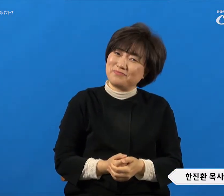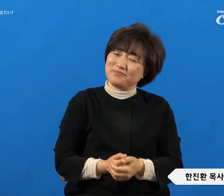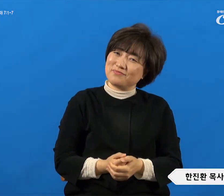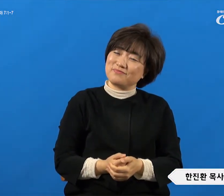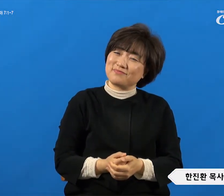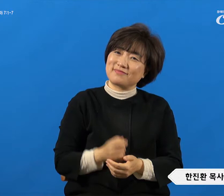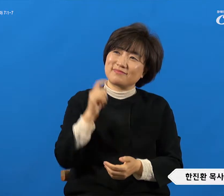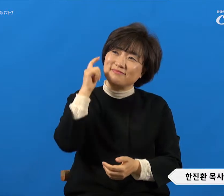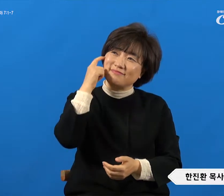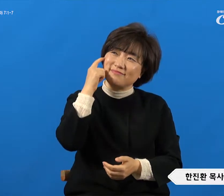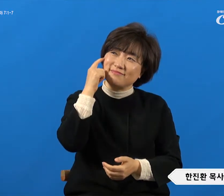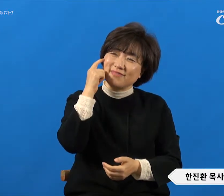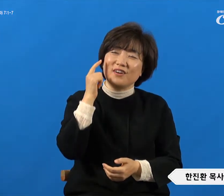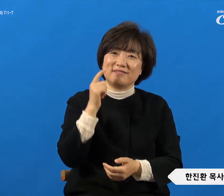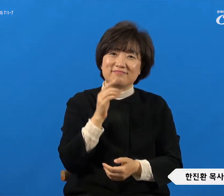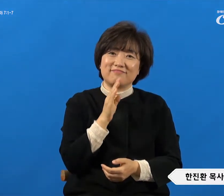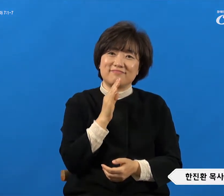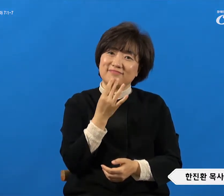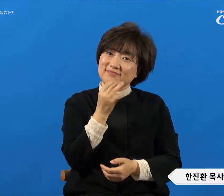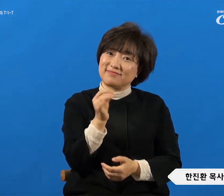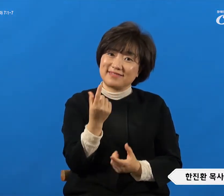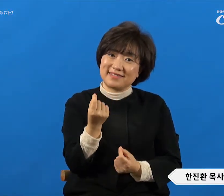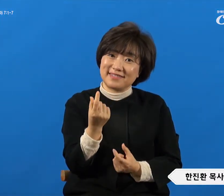좀 의미심장한 얘기 아닙니까?